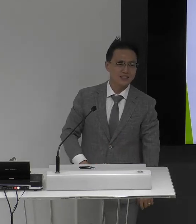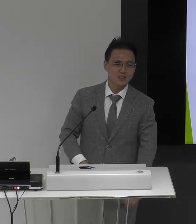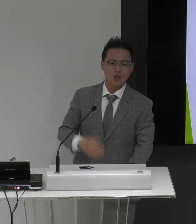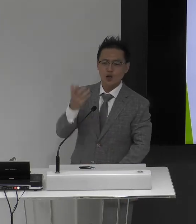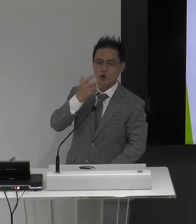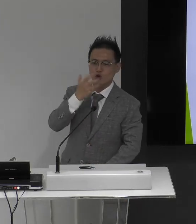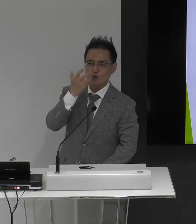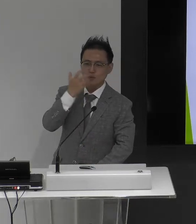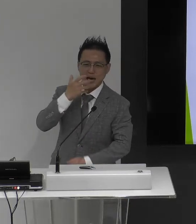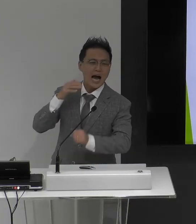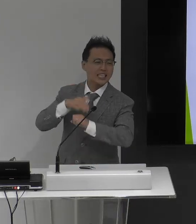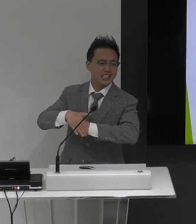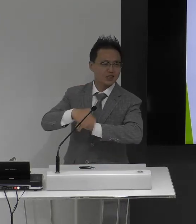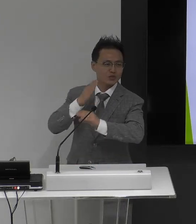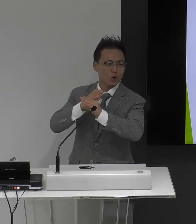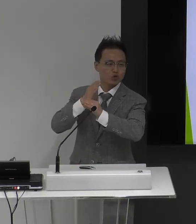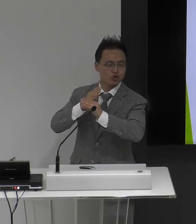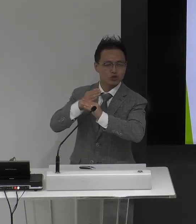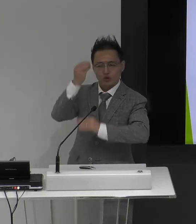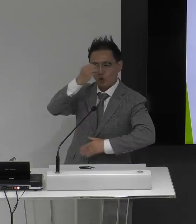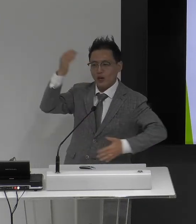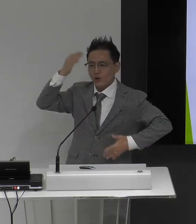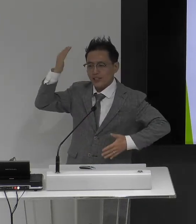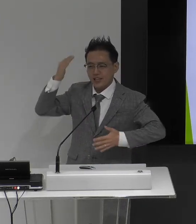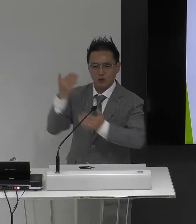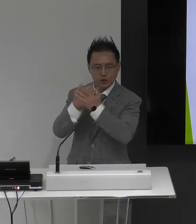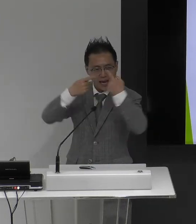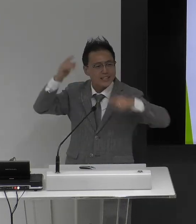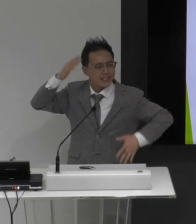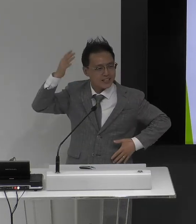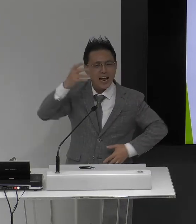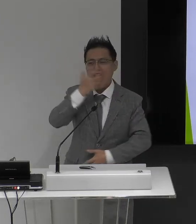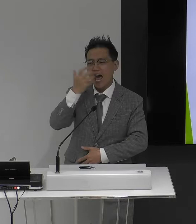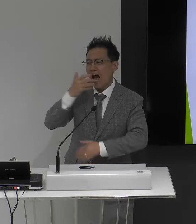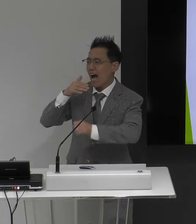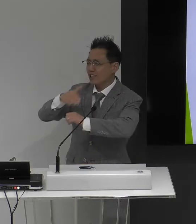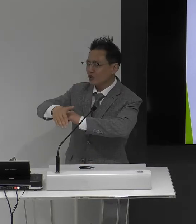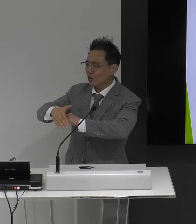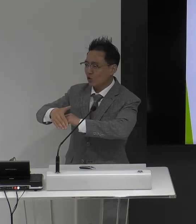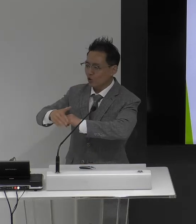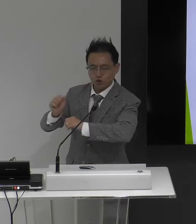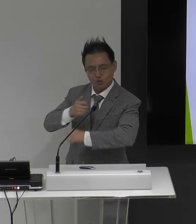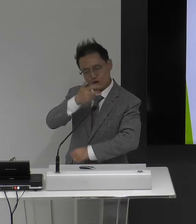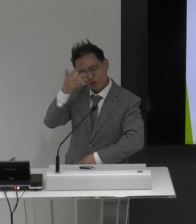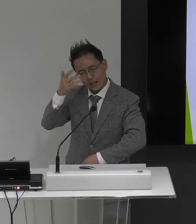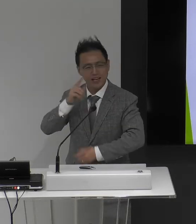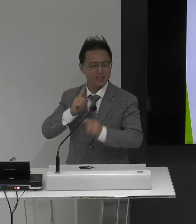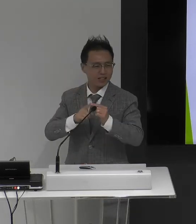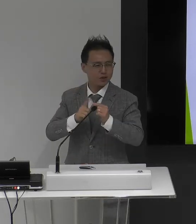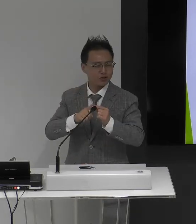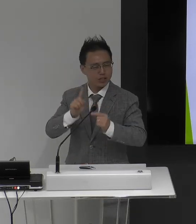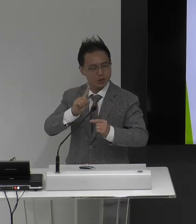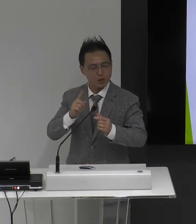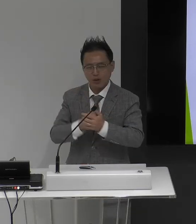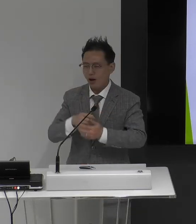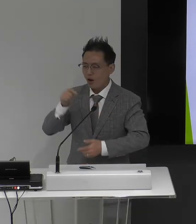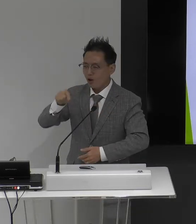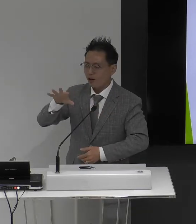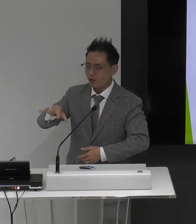그래서 요즘 아식, 뭐 중고등학교 학생 또 대학생들 아식으로 요즘 유행하는 단어 중에 하나가